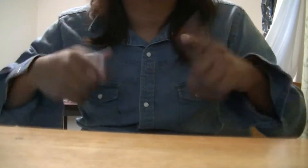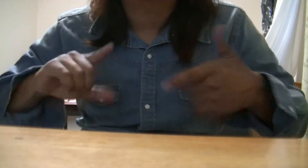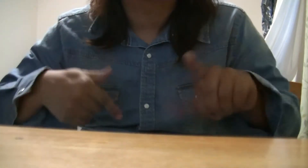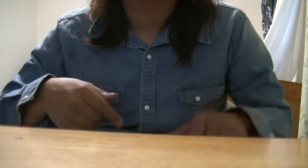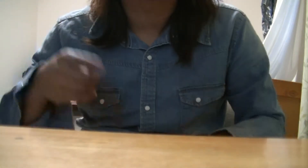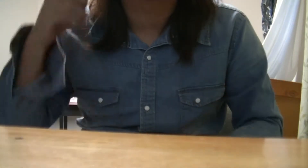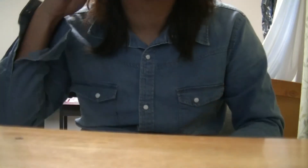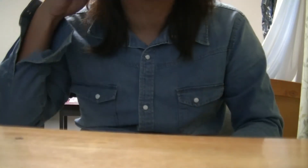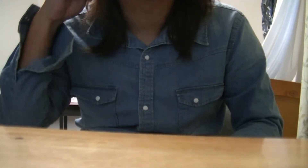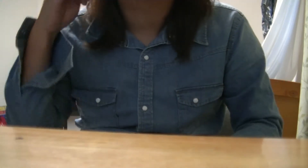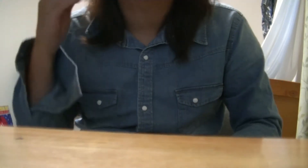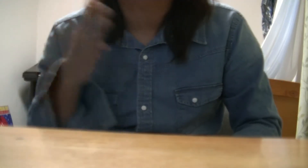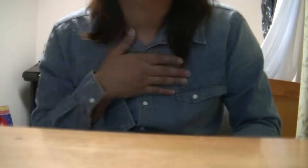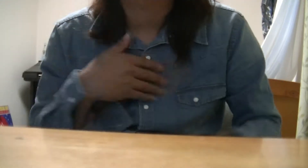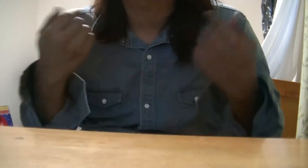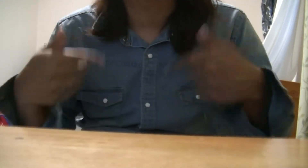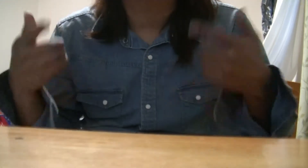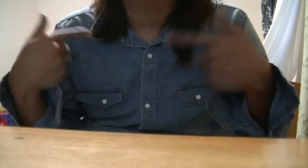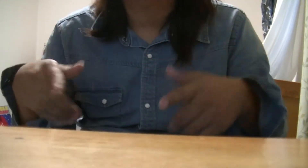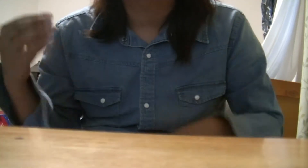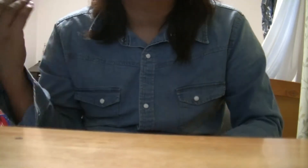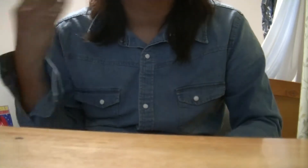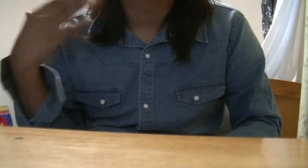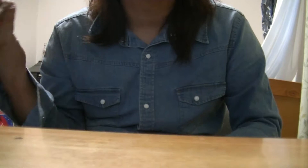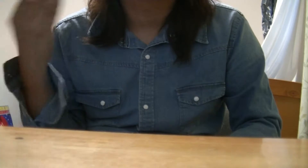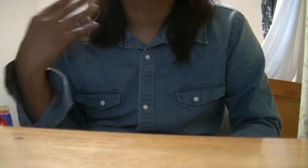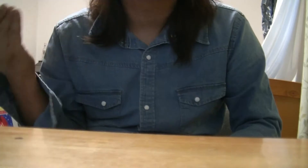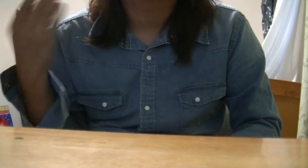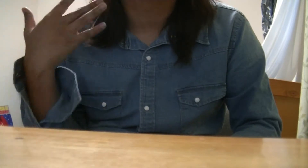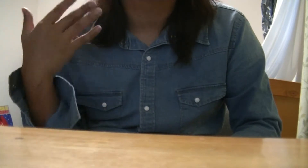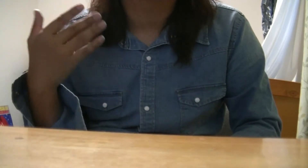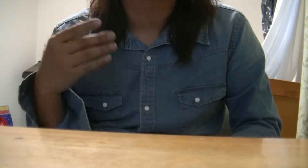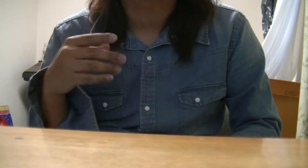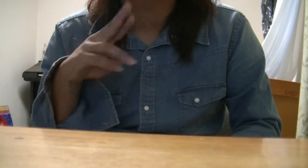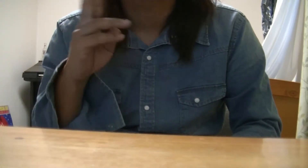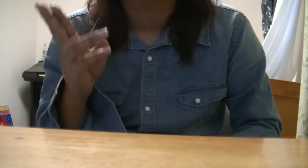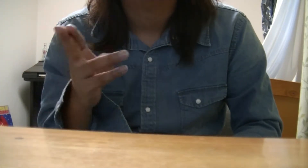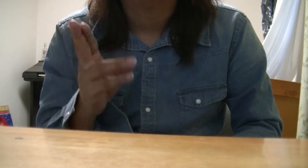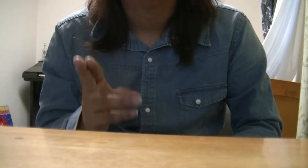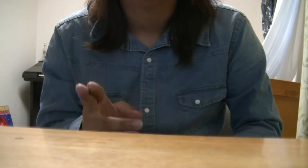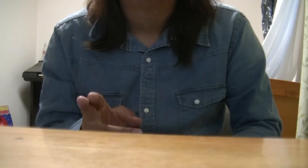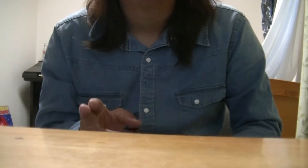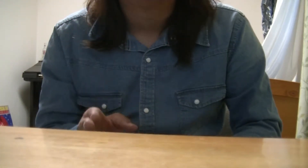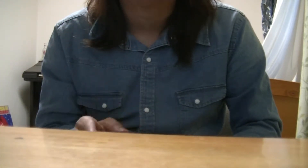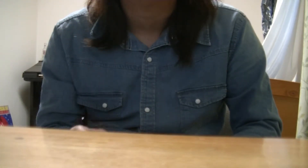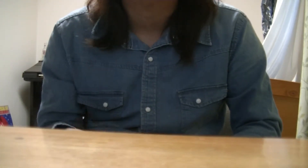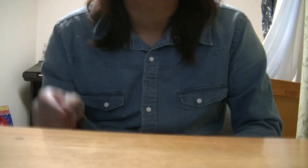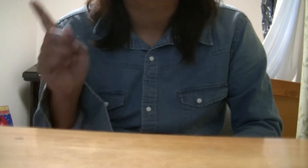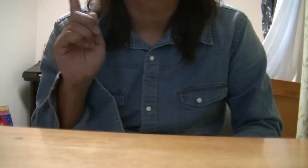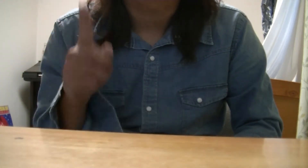こんだけ毎日このおっさんが言うってことはもしかしたらそうなのかも。